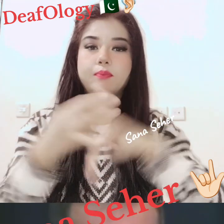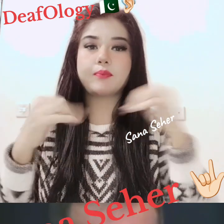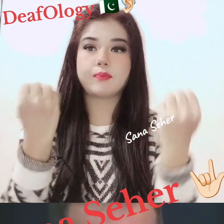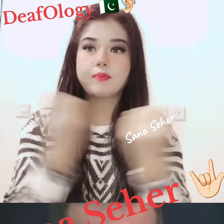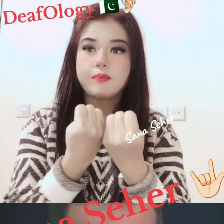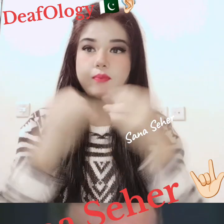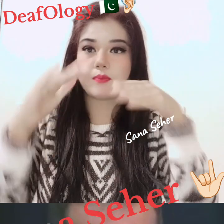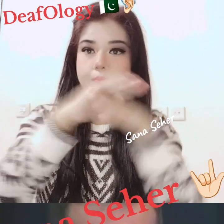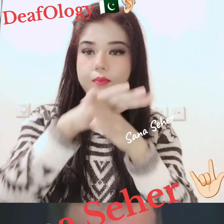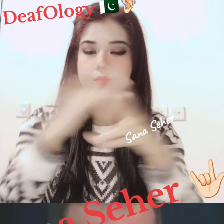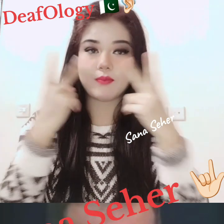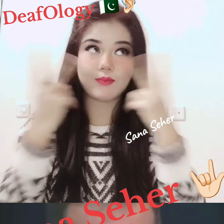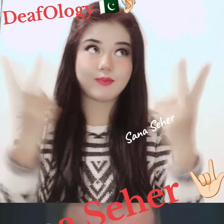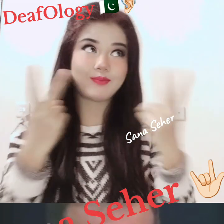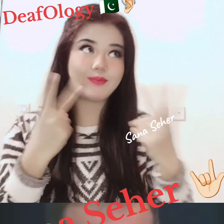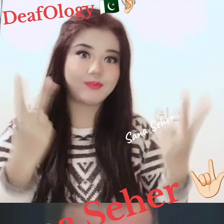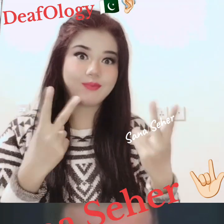ہے.